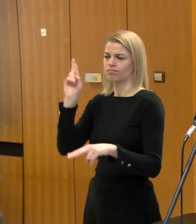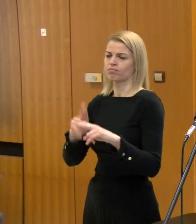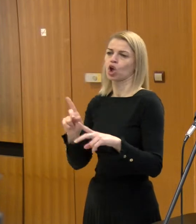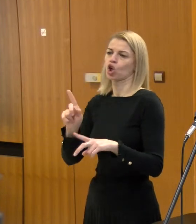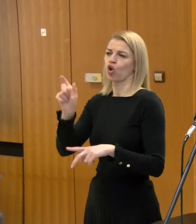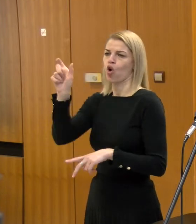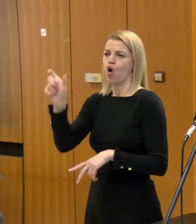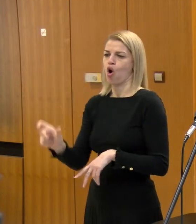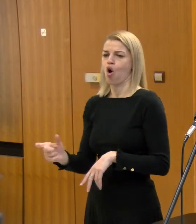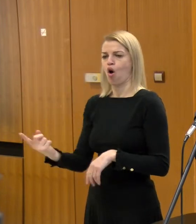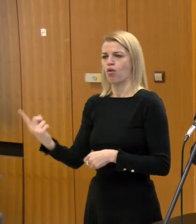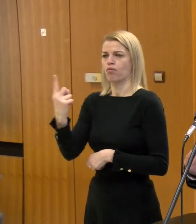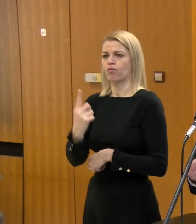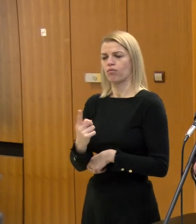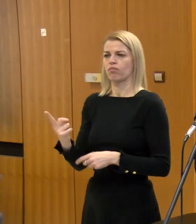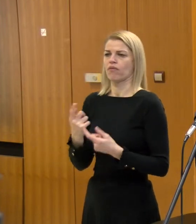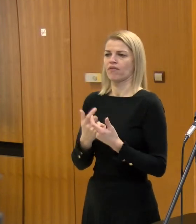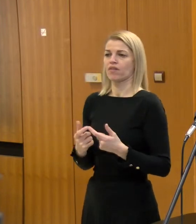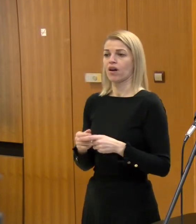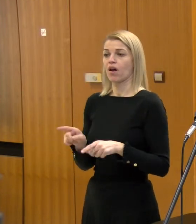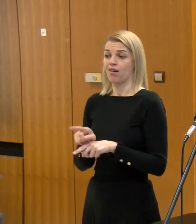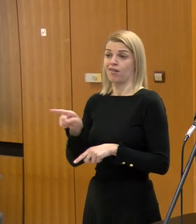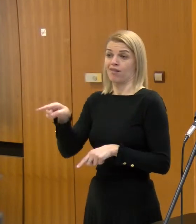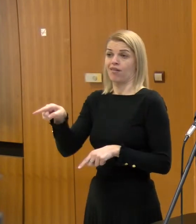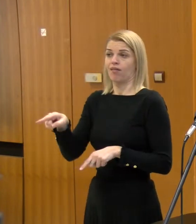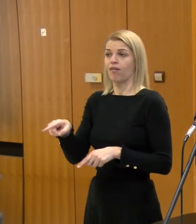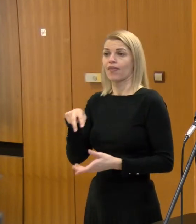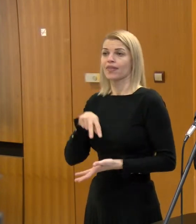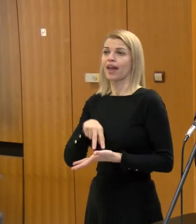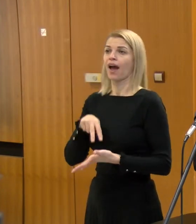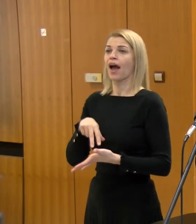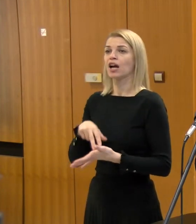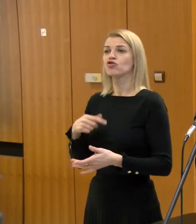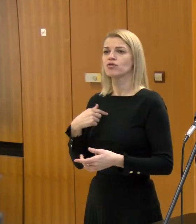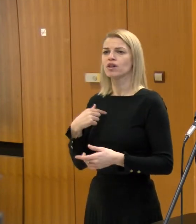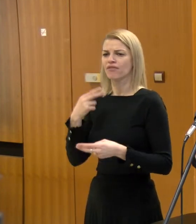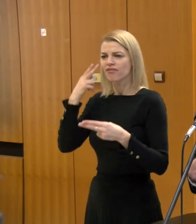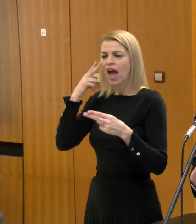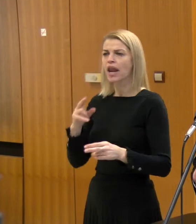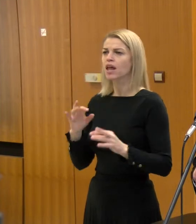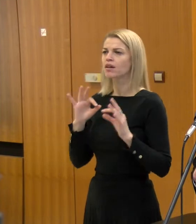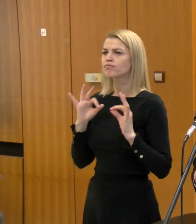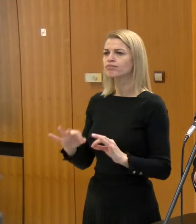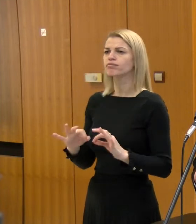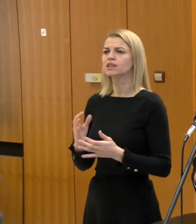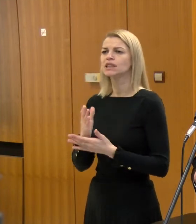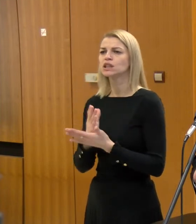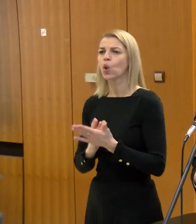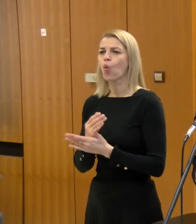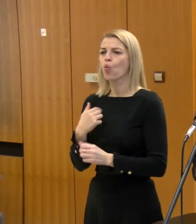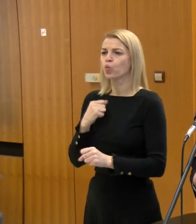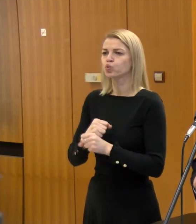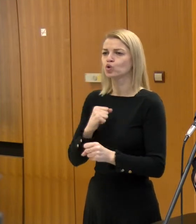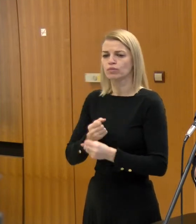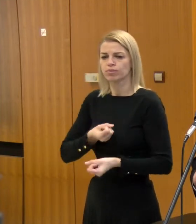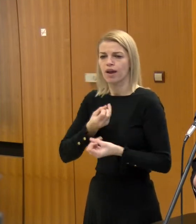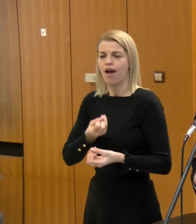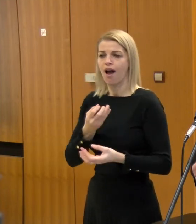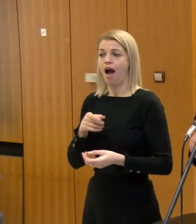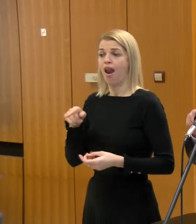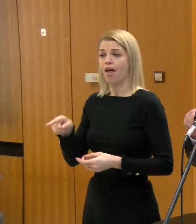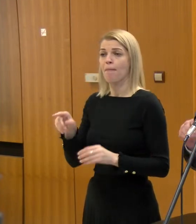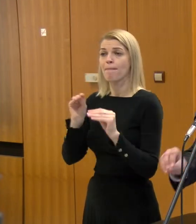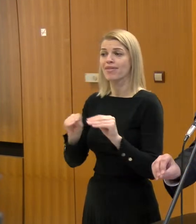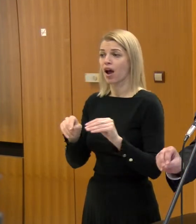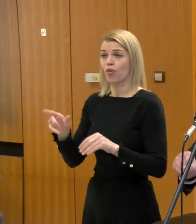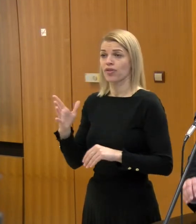v svojom nejakom nadšení, čo mu verí, že teraz robí nejakú veľmi dobrú službu, ale nie je to